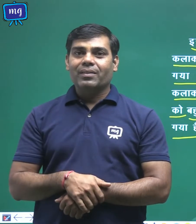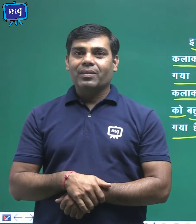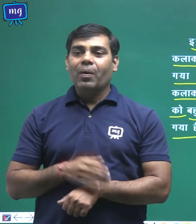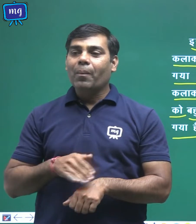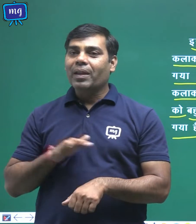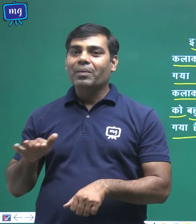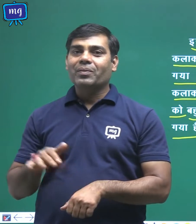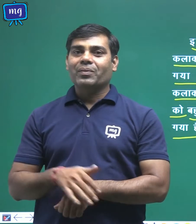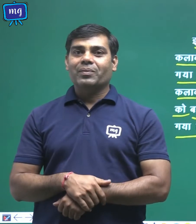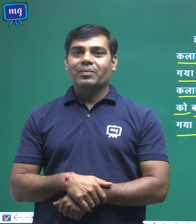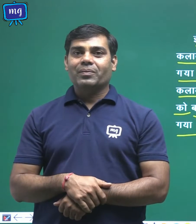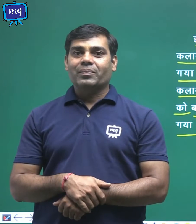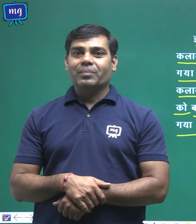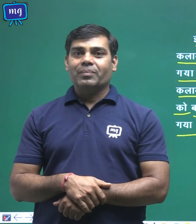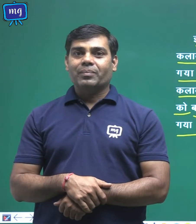प्यारे बच्चों,